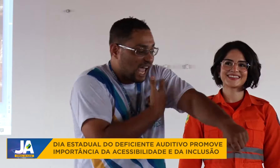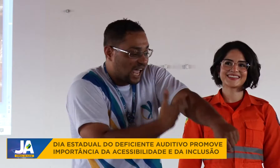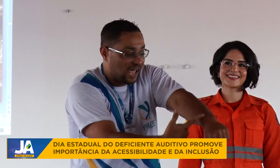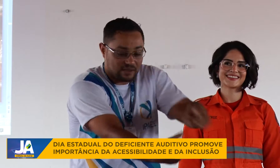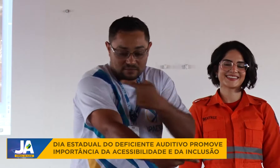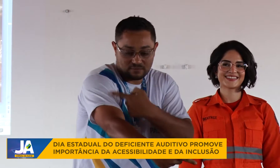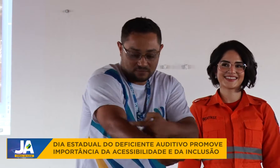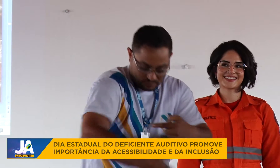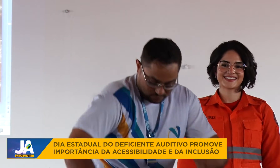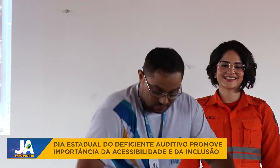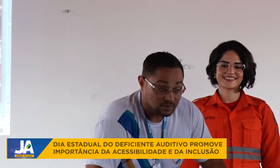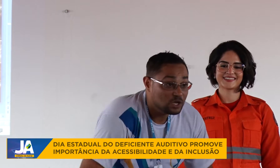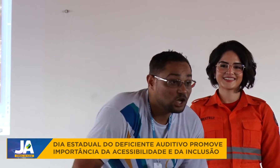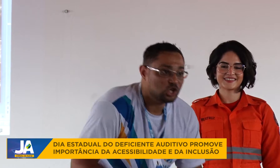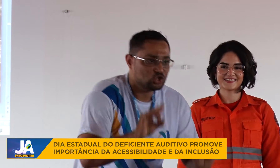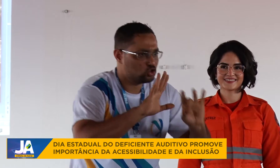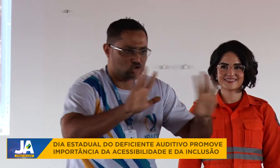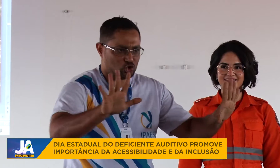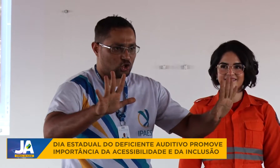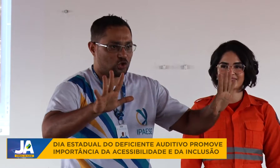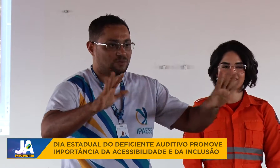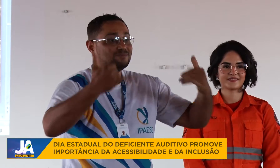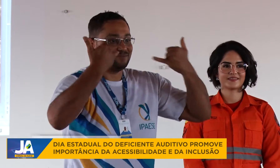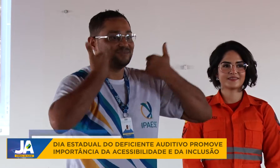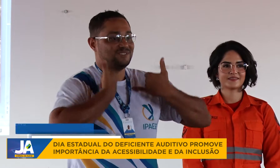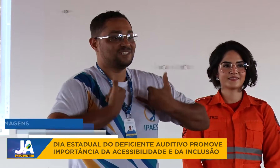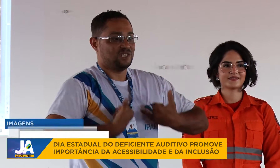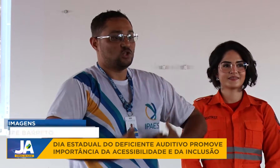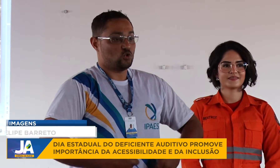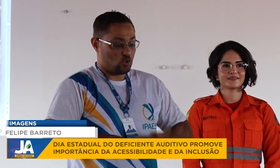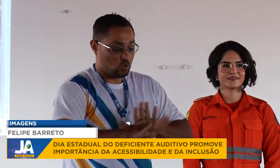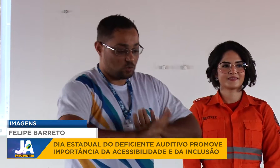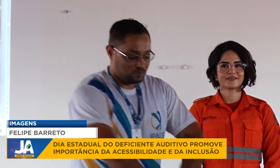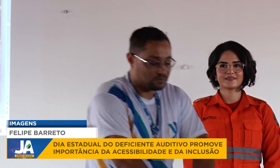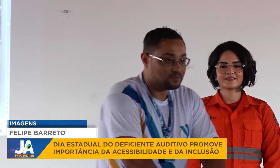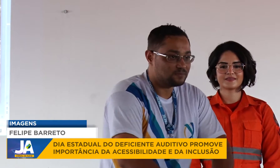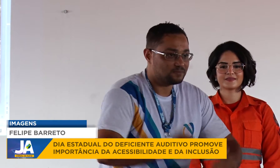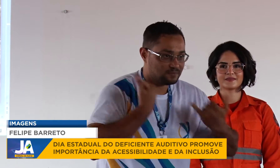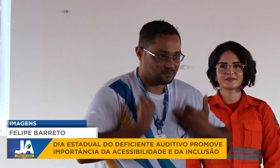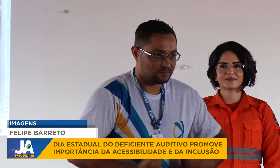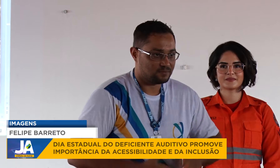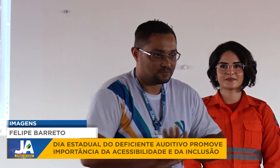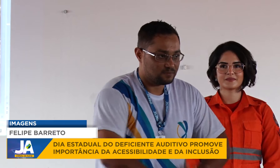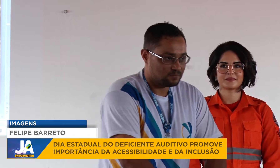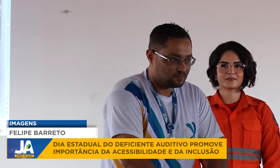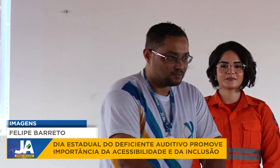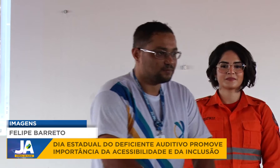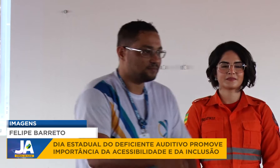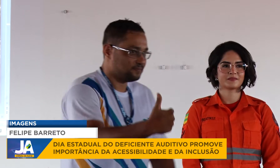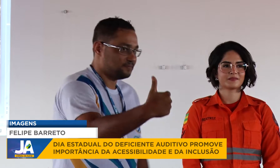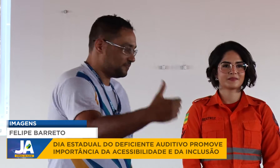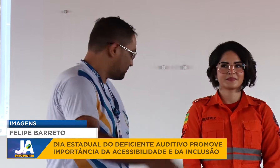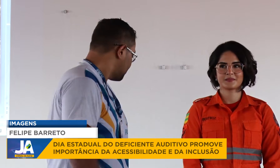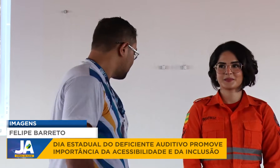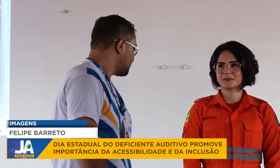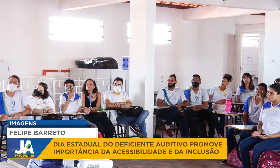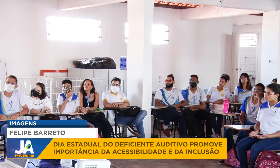fundado no ano 2000 desde então tem ofertado ensino Educacional do infantil ao ensino médio